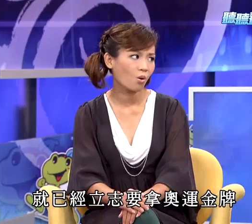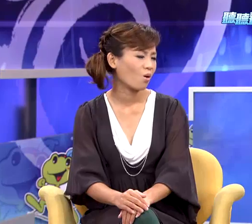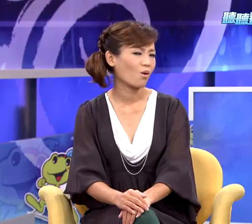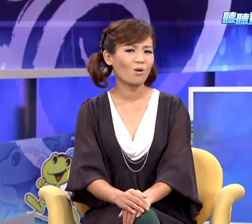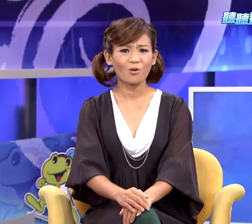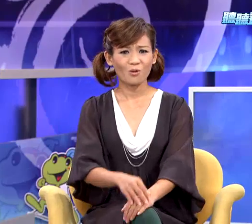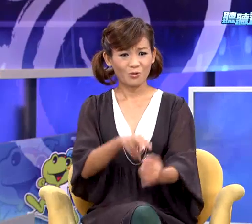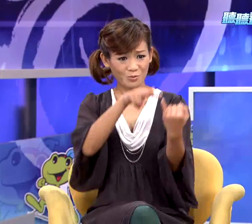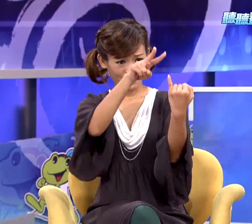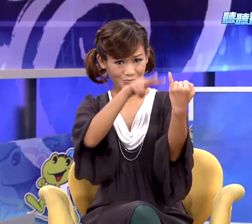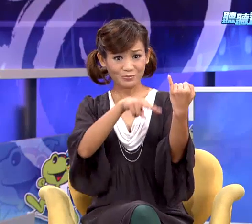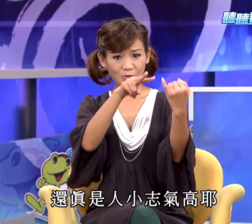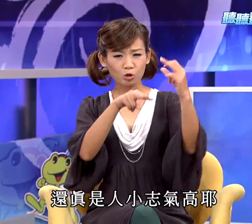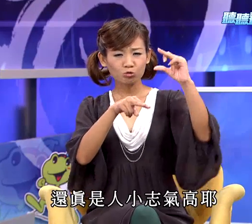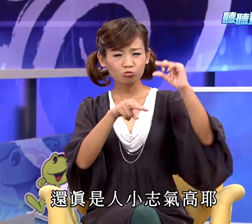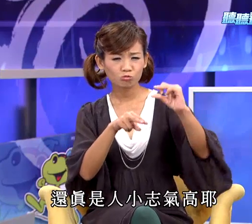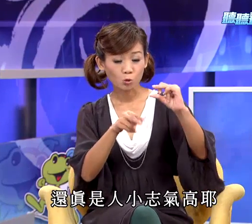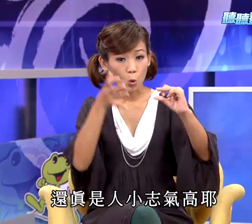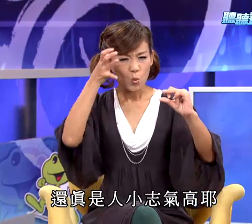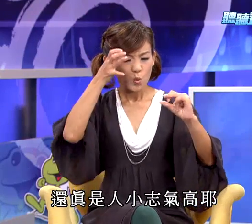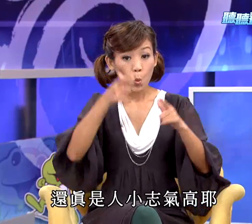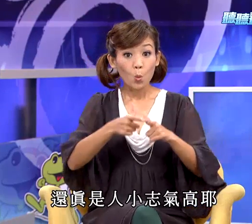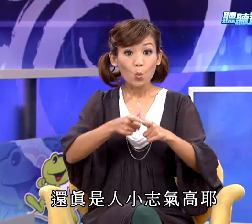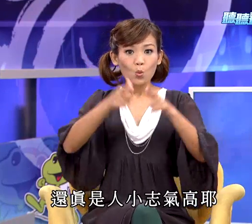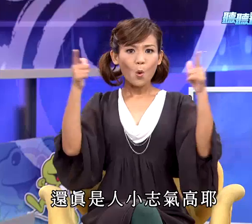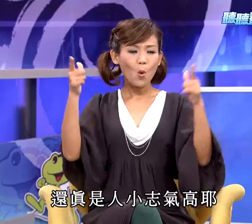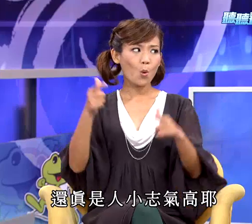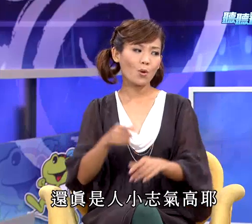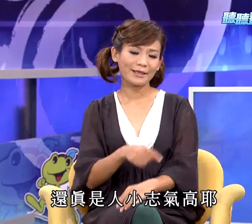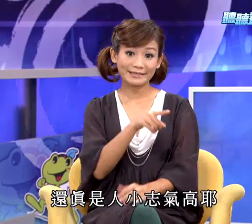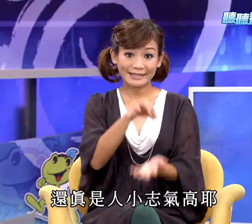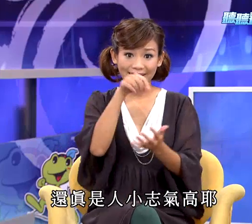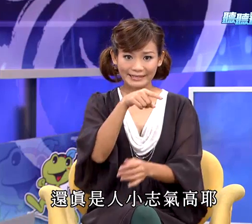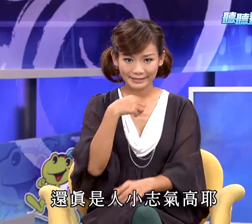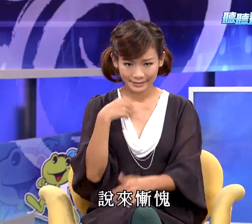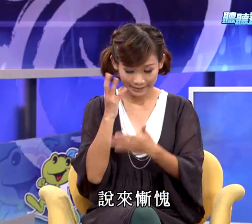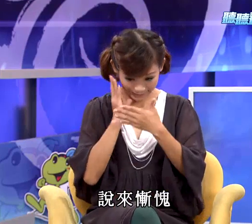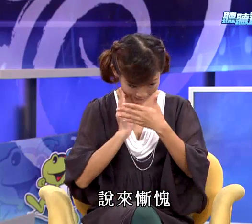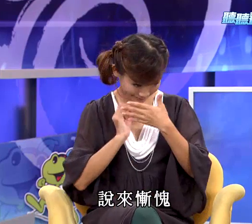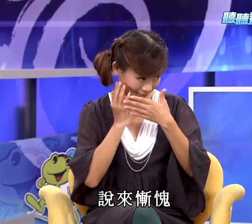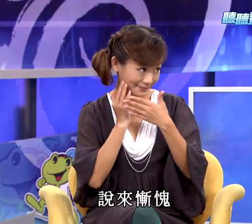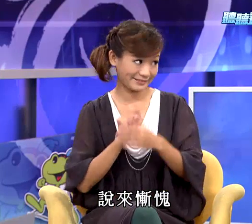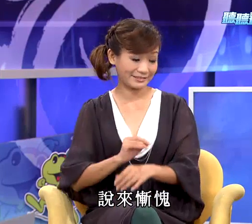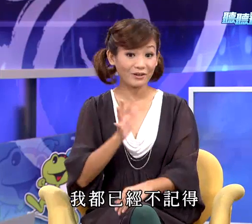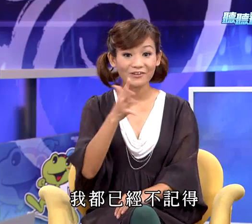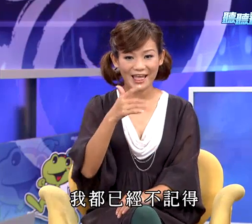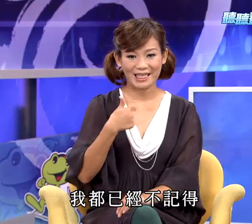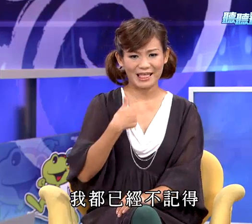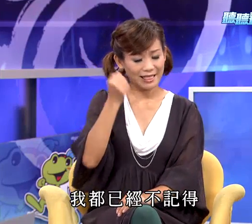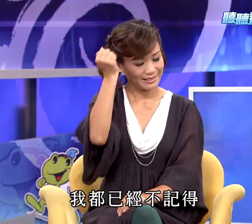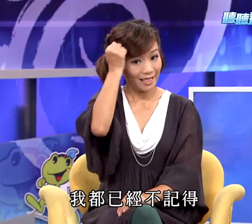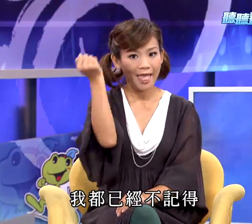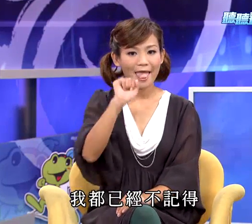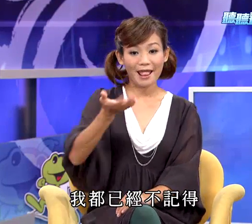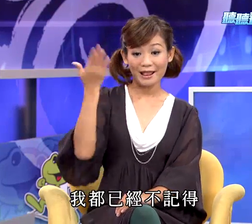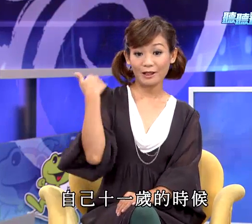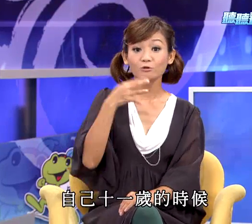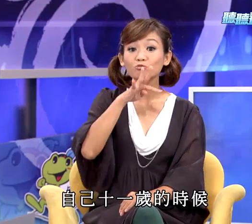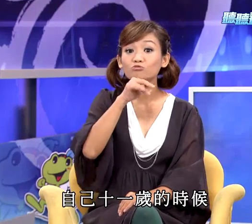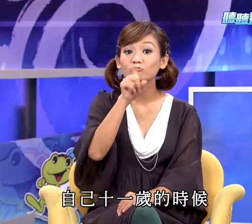哇，还真是人小志气高哎。说来惭愧，我啊都已经不记得自己11岁